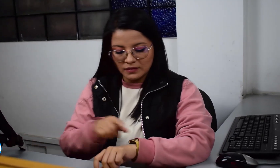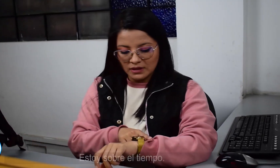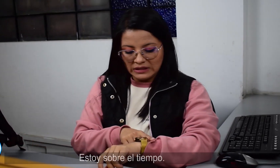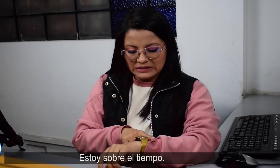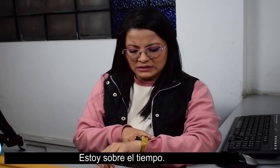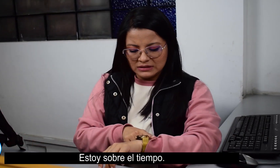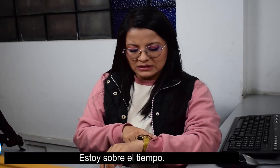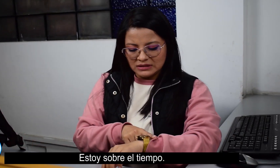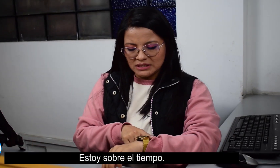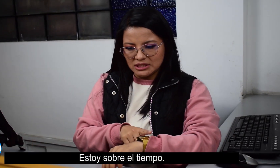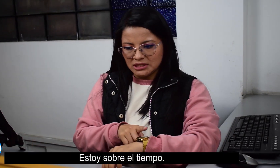Estoy sobre el tiempo.